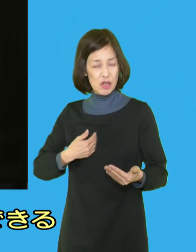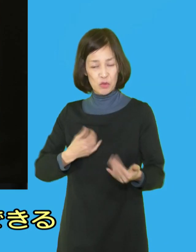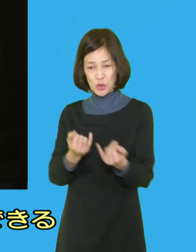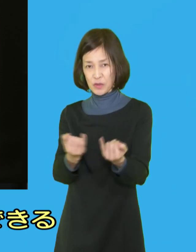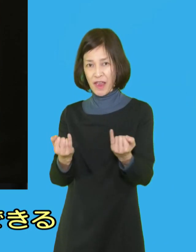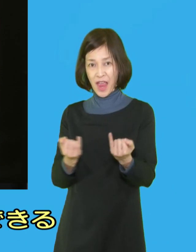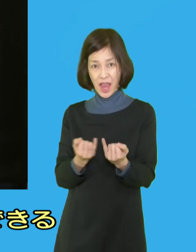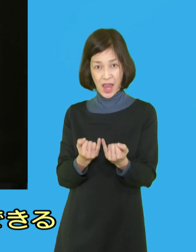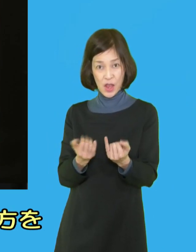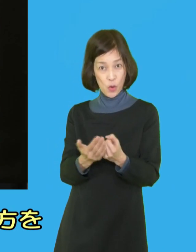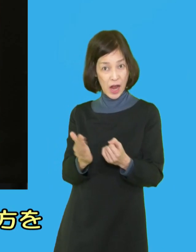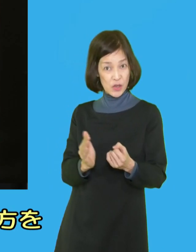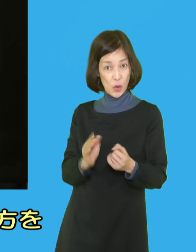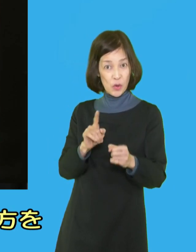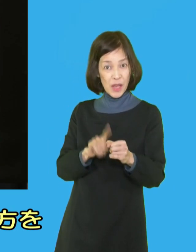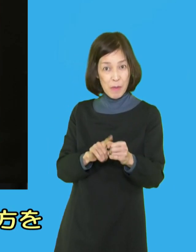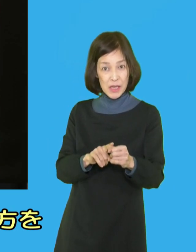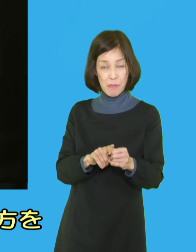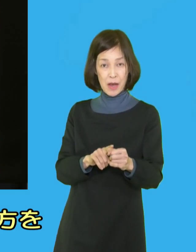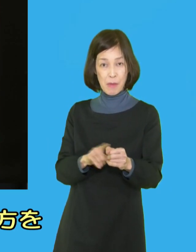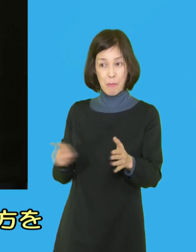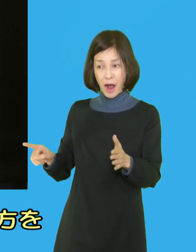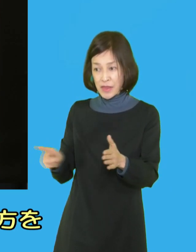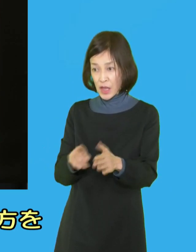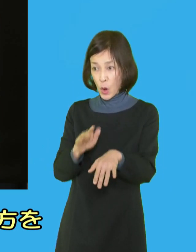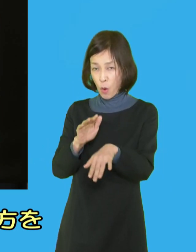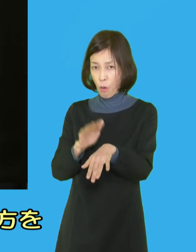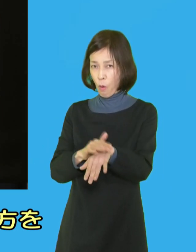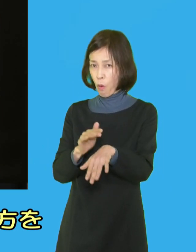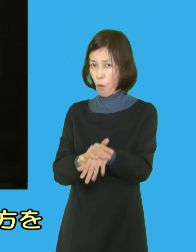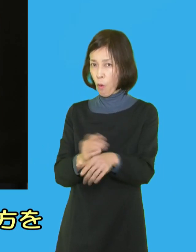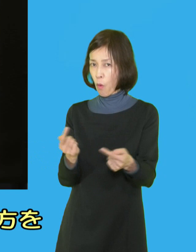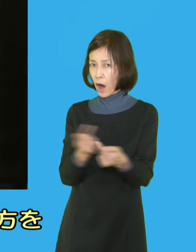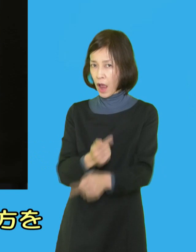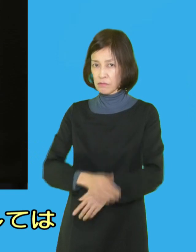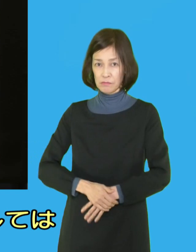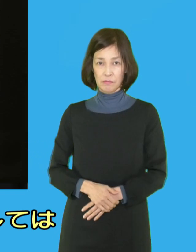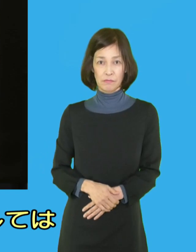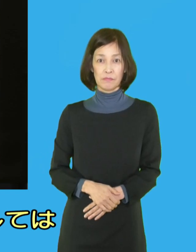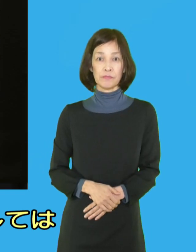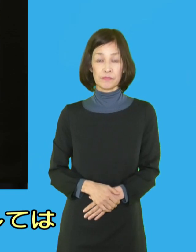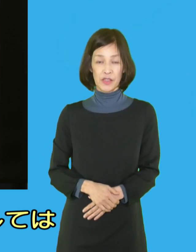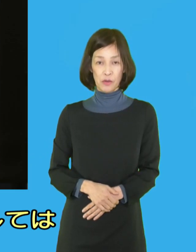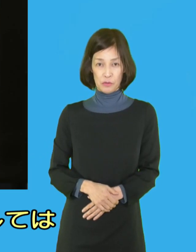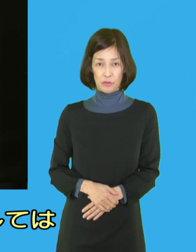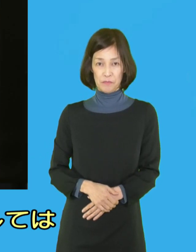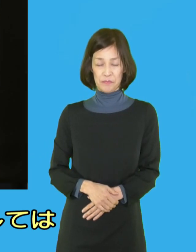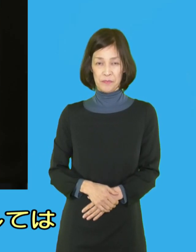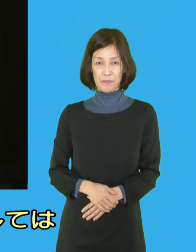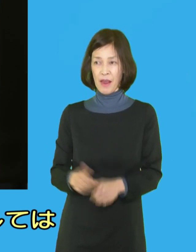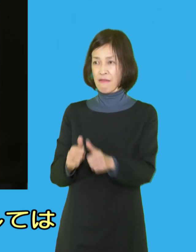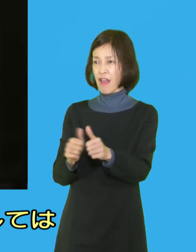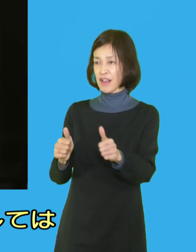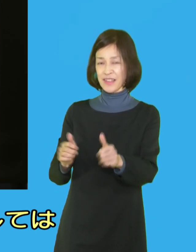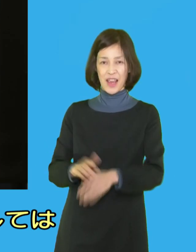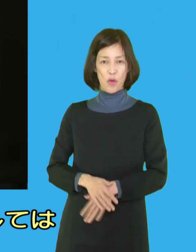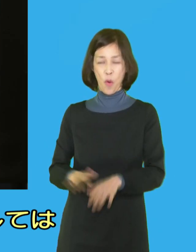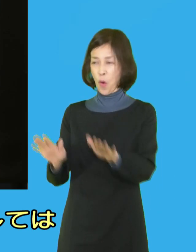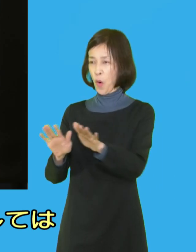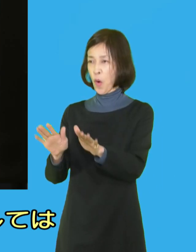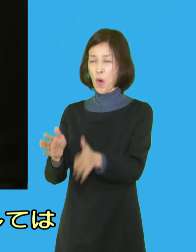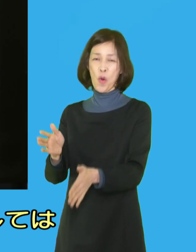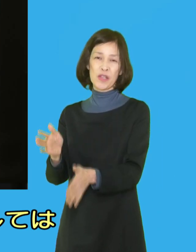る環境になるためには、まあ、今までのその仕事のやり方というものを見直していくと。一つ大きなものとしては男性の育